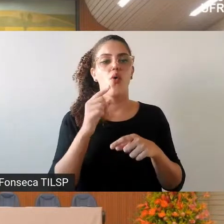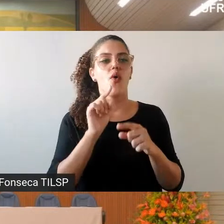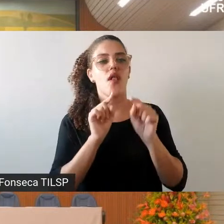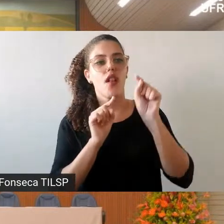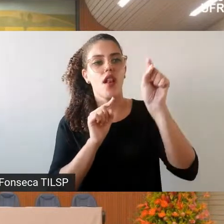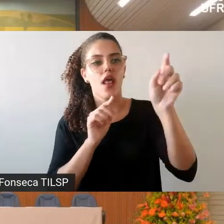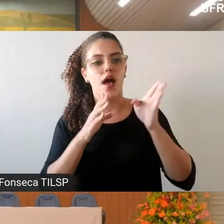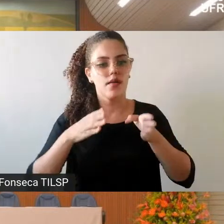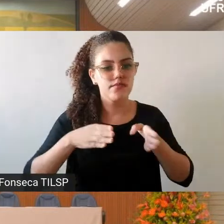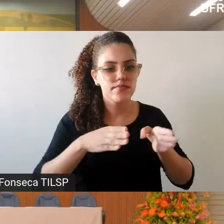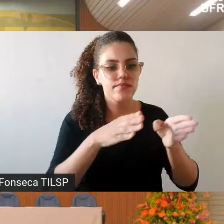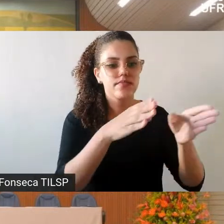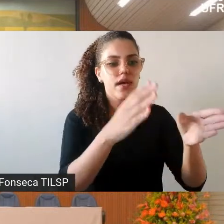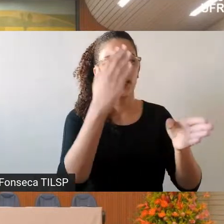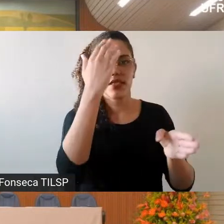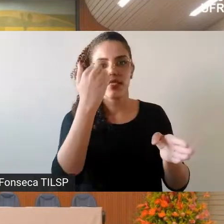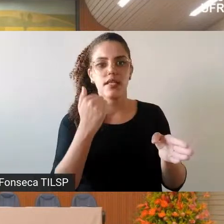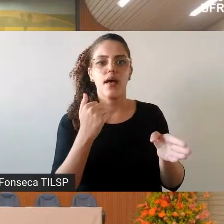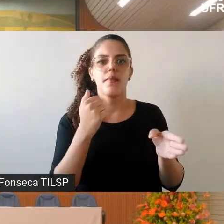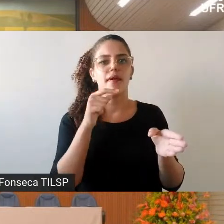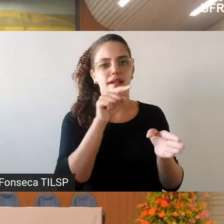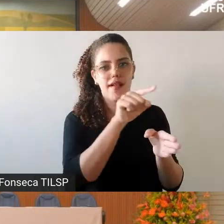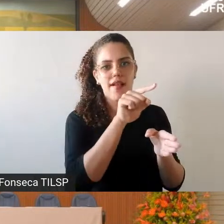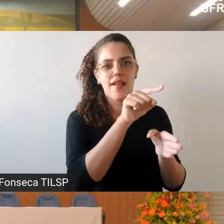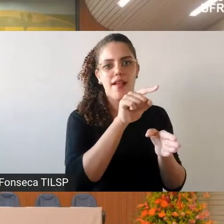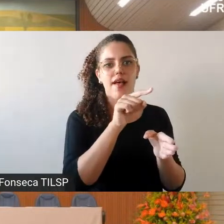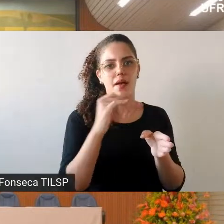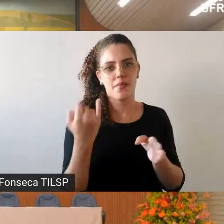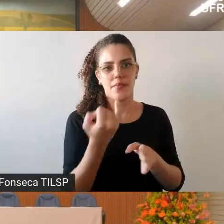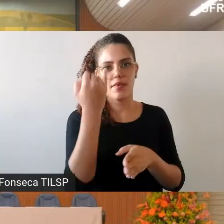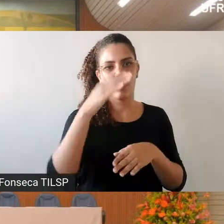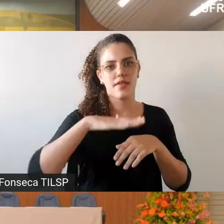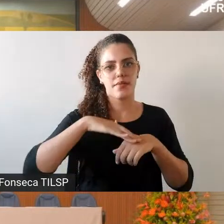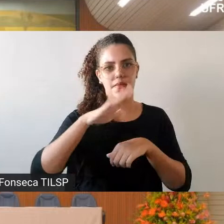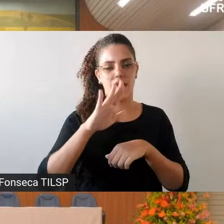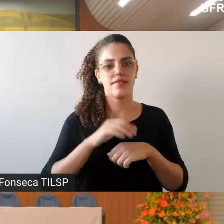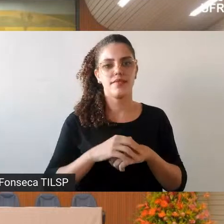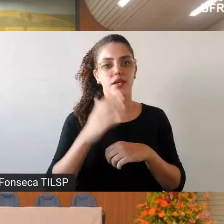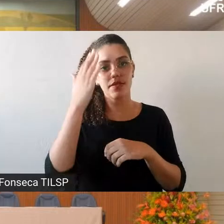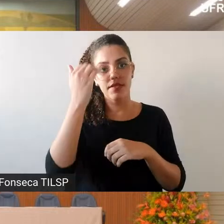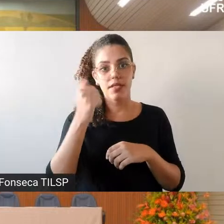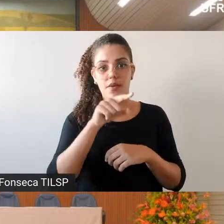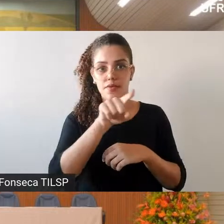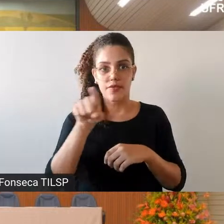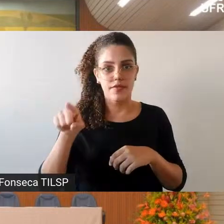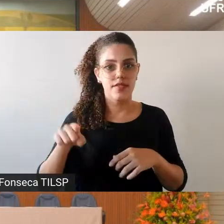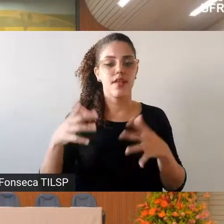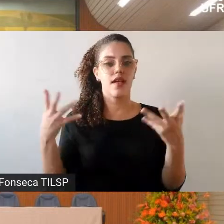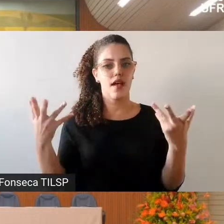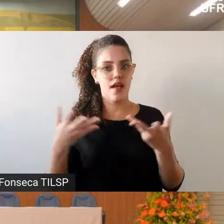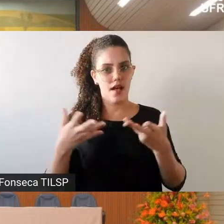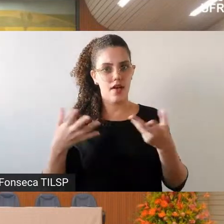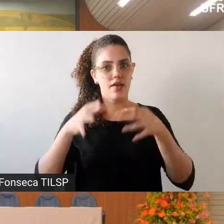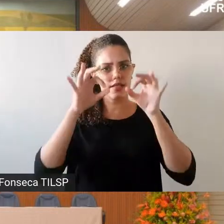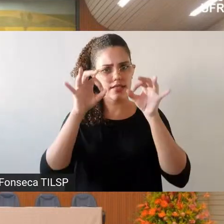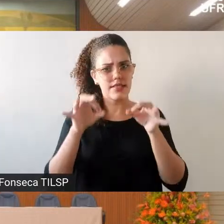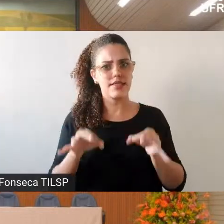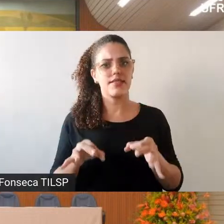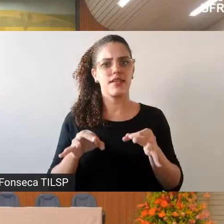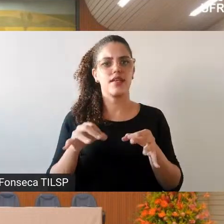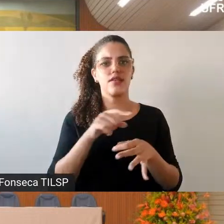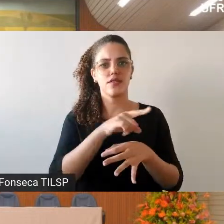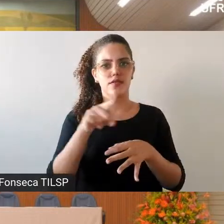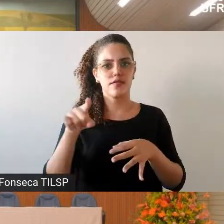estão absolutamente no caminho correto, na direção correta, que é educação,